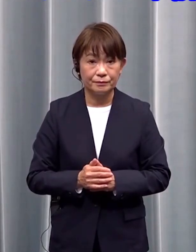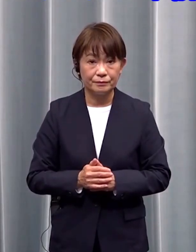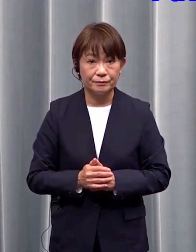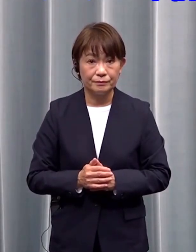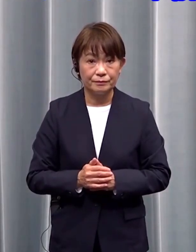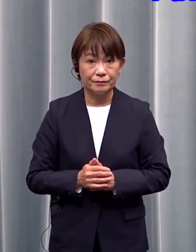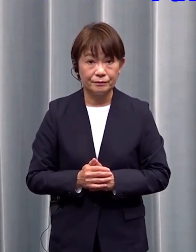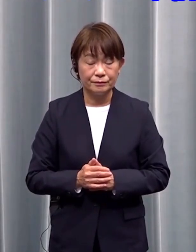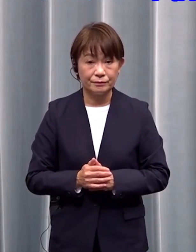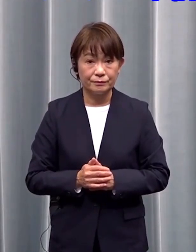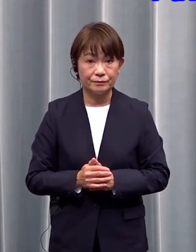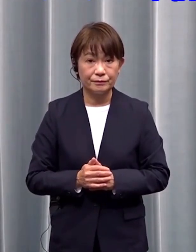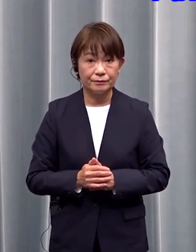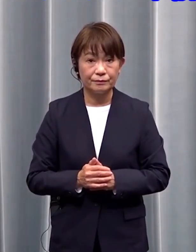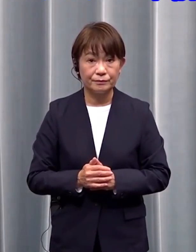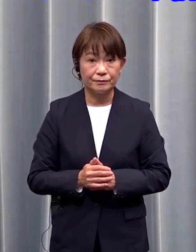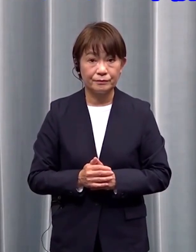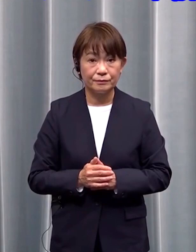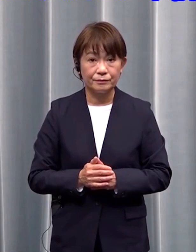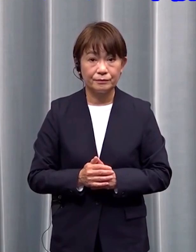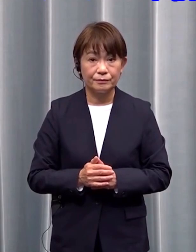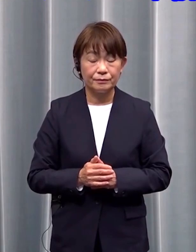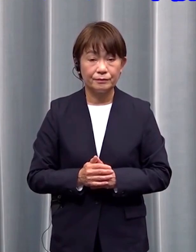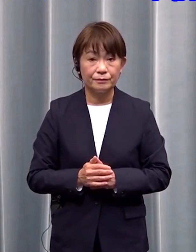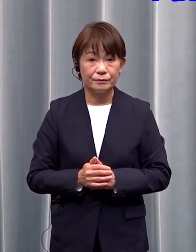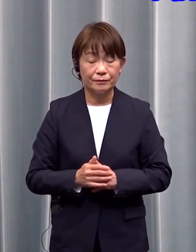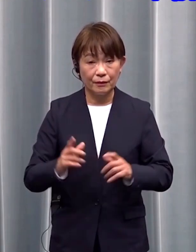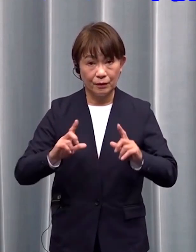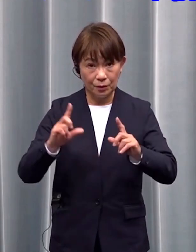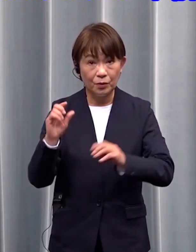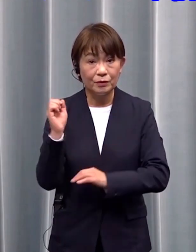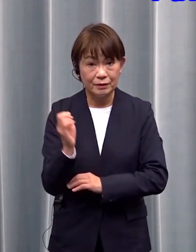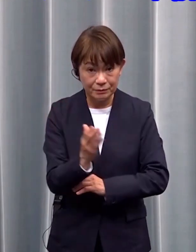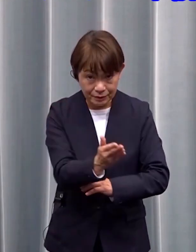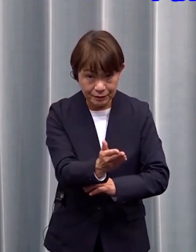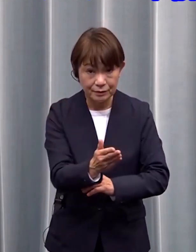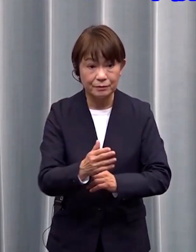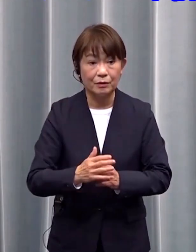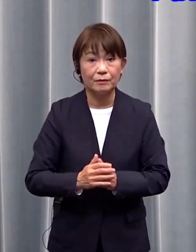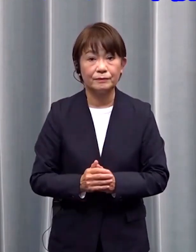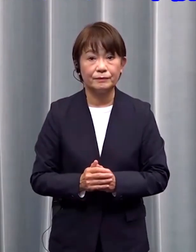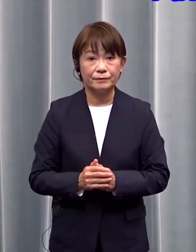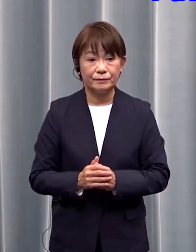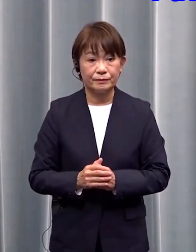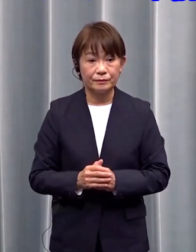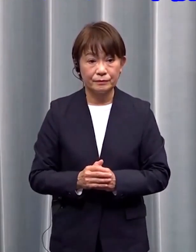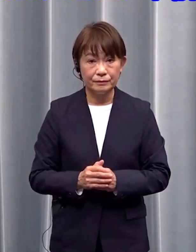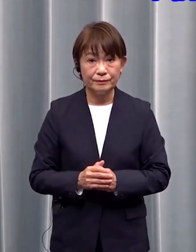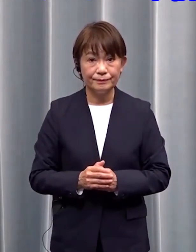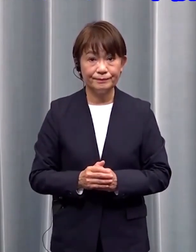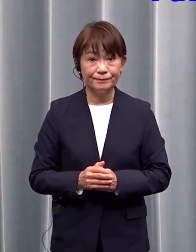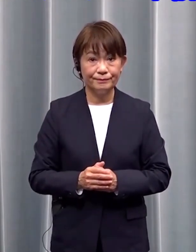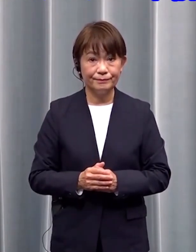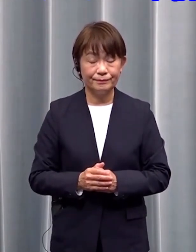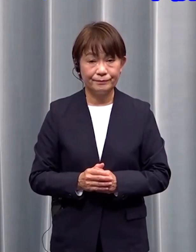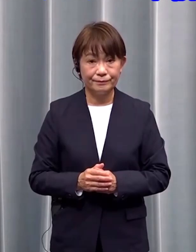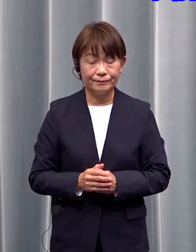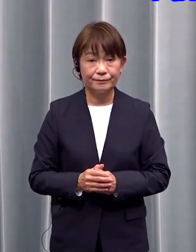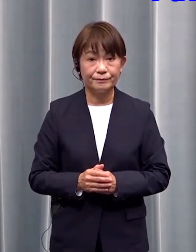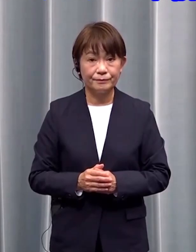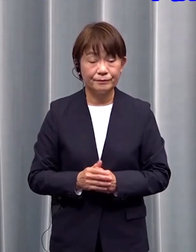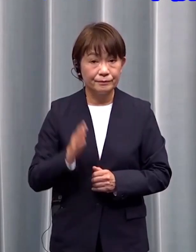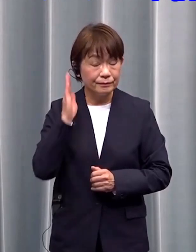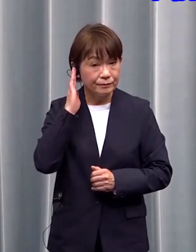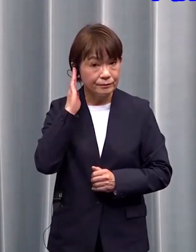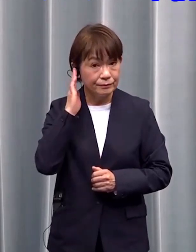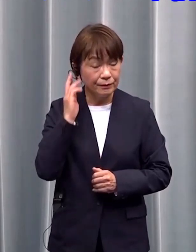よろしいでしょうか。 はい、 すいません、東京望月です。 あ、どうぞ。 はい、あ、大丈夫ですか、すいません、東京望月です。週